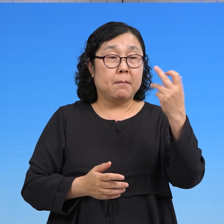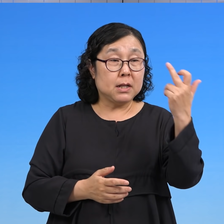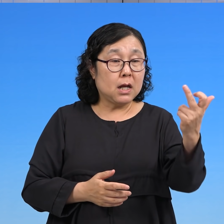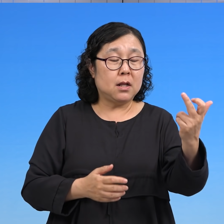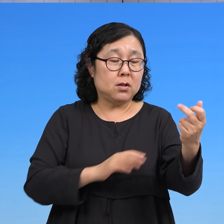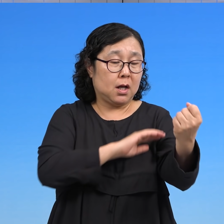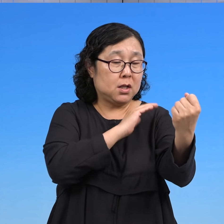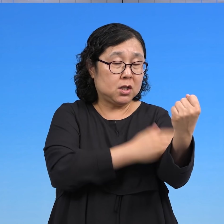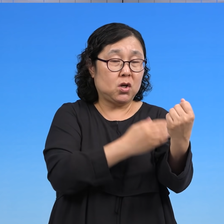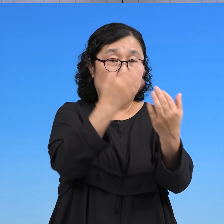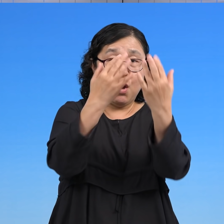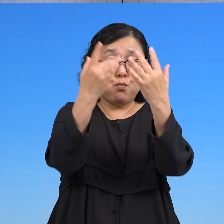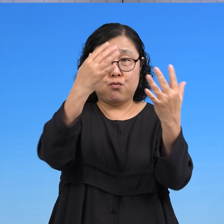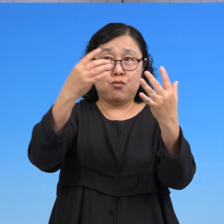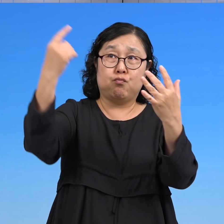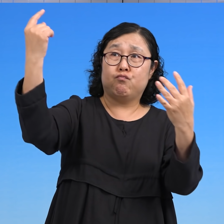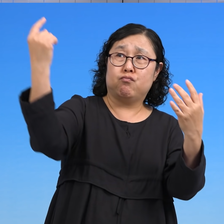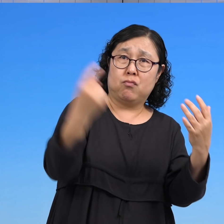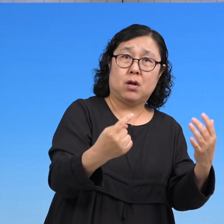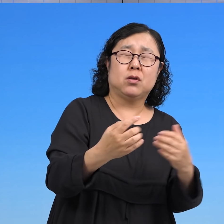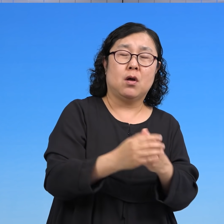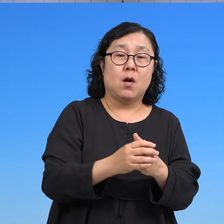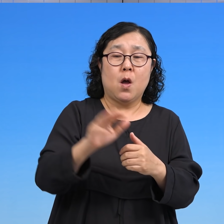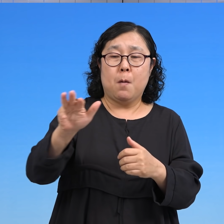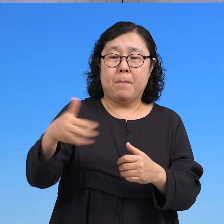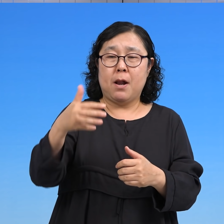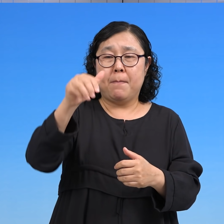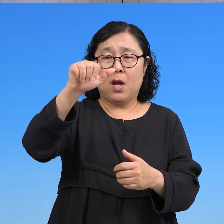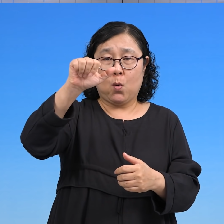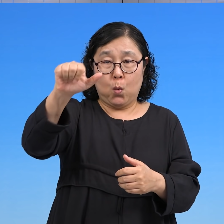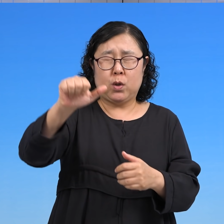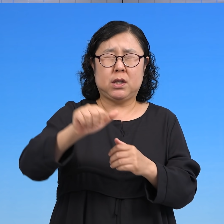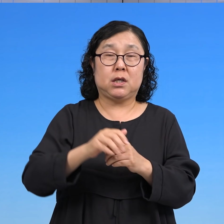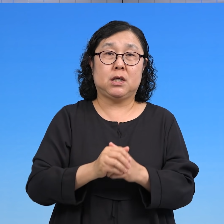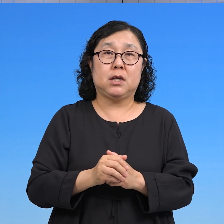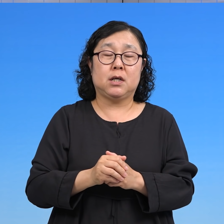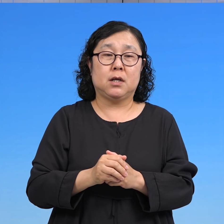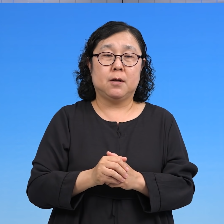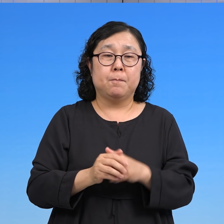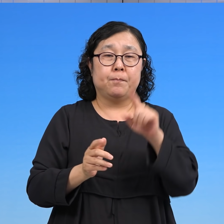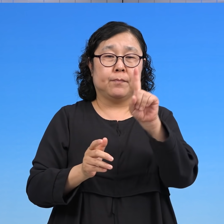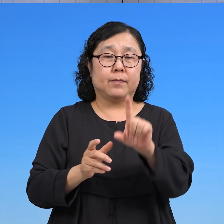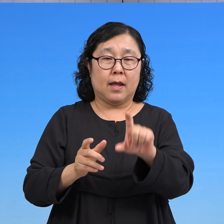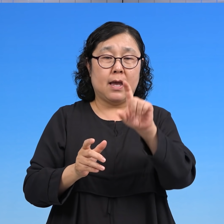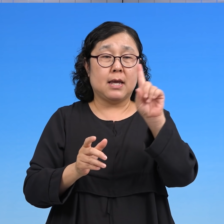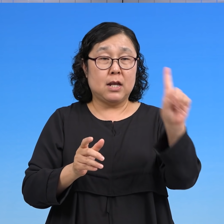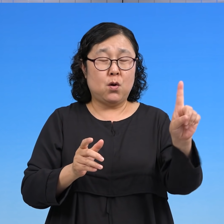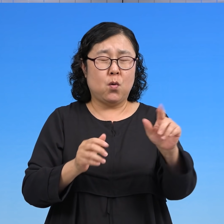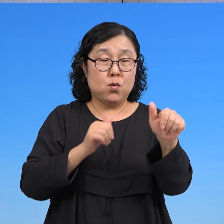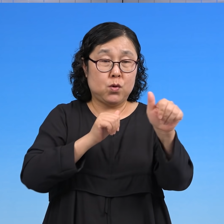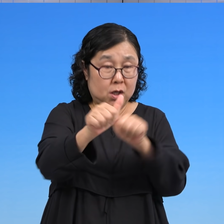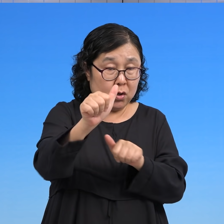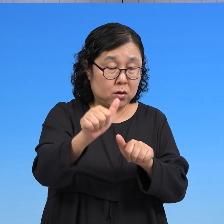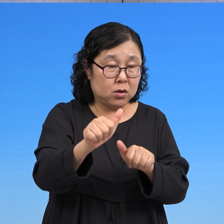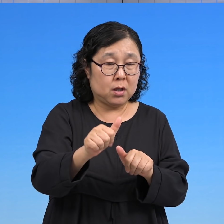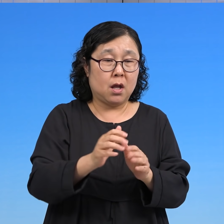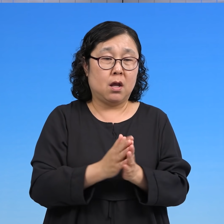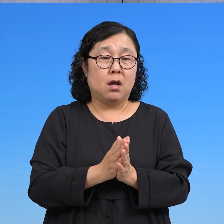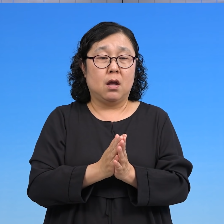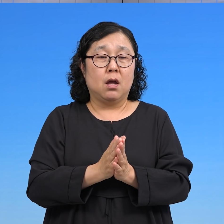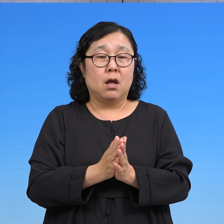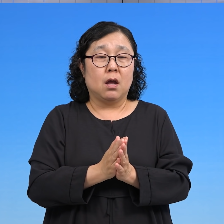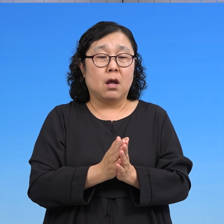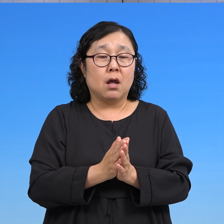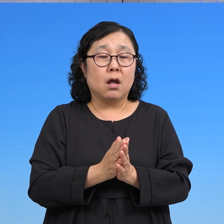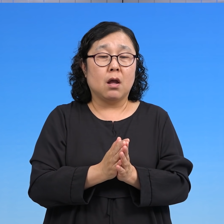갈멜산에서 능력의 불을 내려 그 850대 1을 승리로 이끈 하나님을 경험한 게 언제적 일이냐. 근데 너